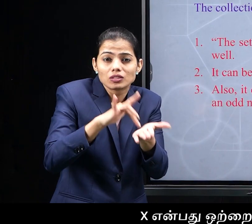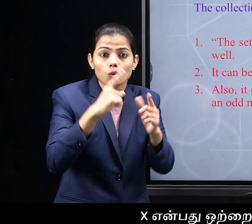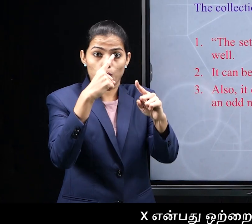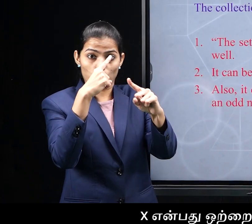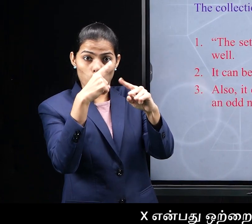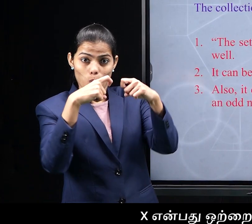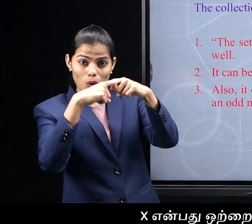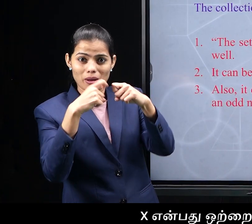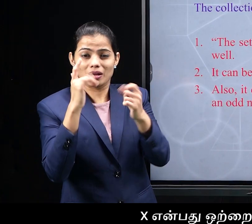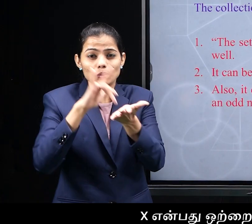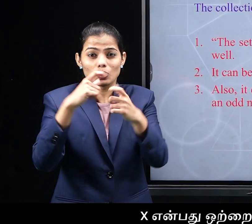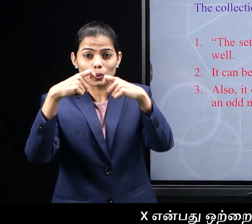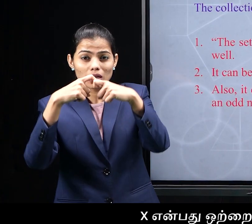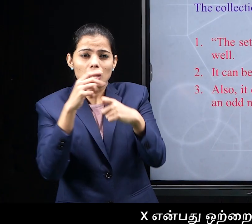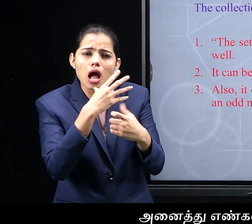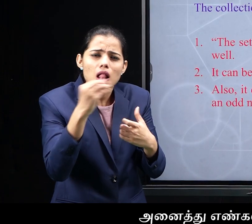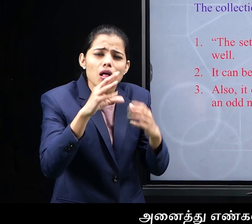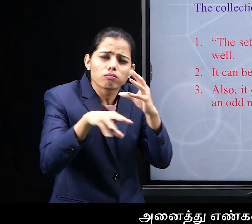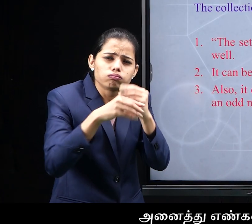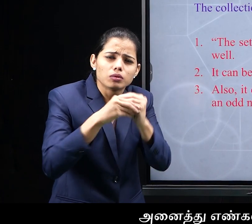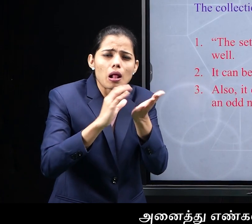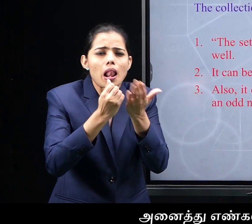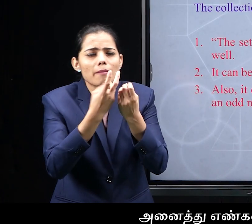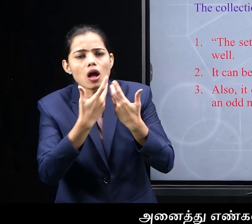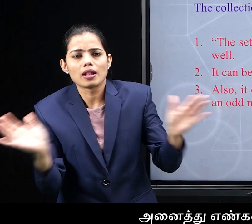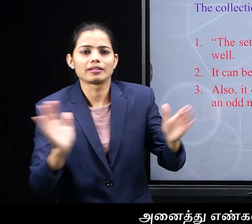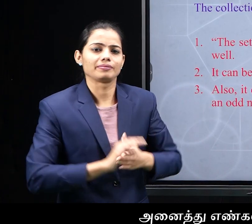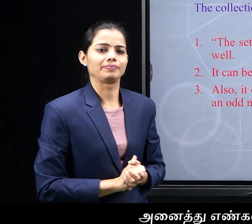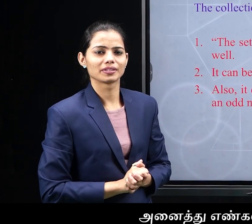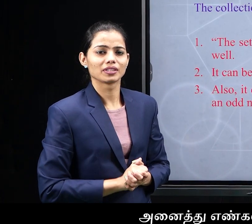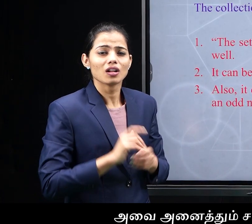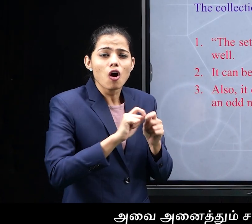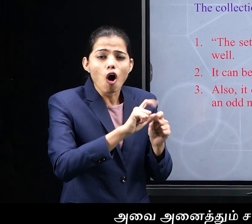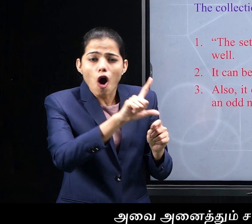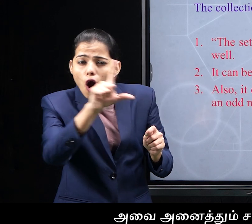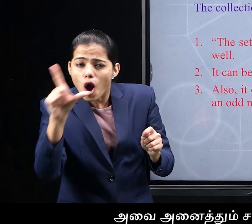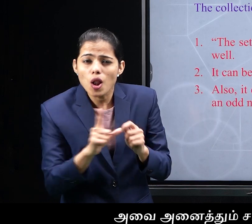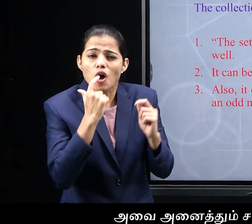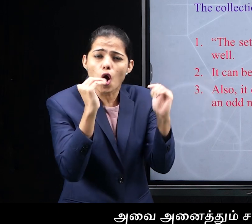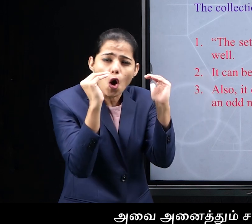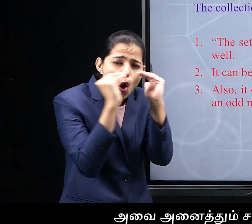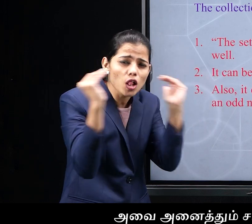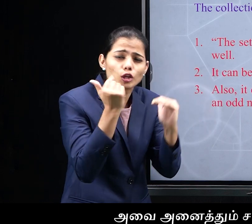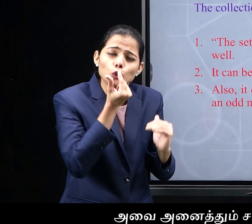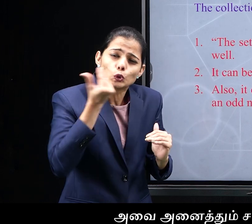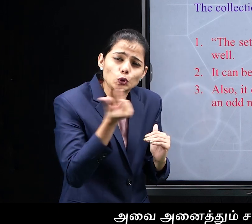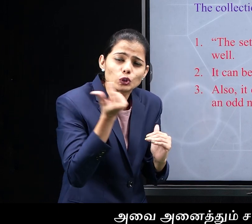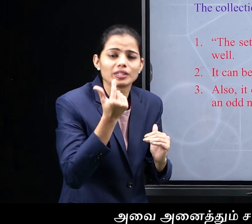ஒற்றைப்படை எண்ணாக இருக்கும். எக்ஸ் அனைத்து எண்களின் கணம் என்று கூறலாம். அவை அனைத்தும் சமமானவை மற்றும்